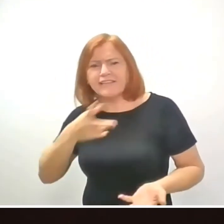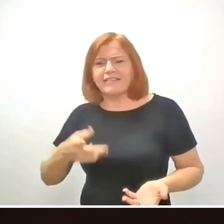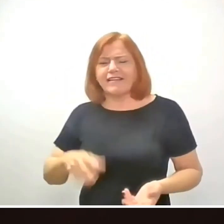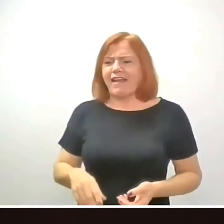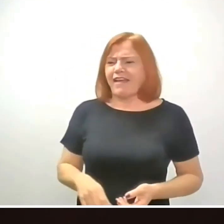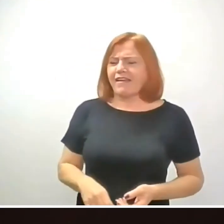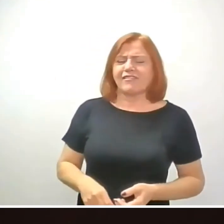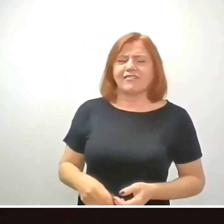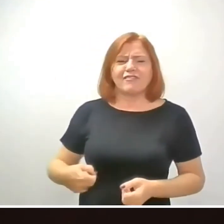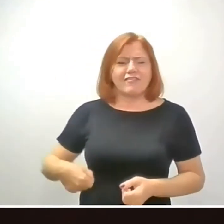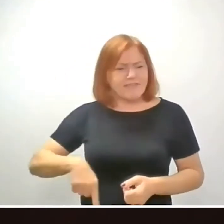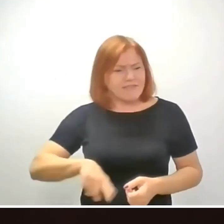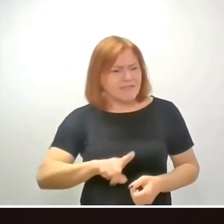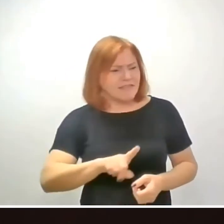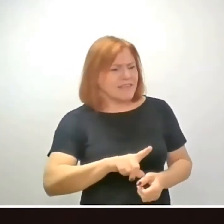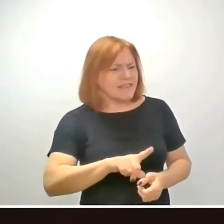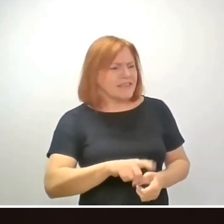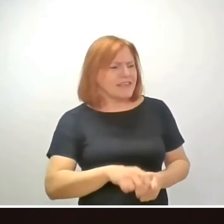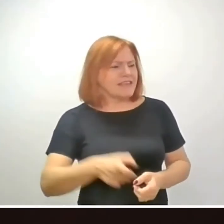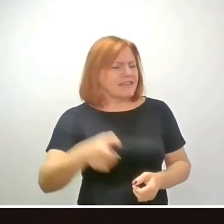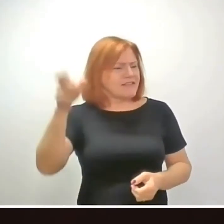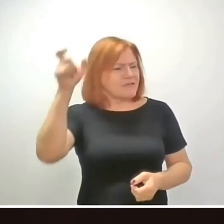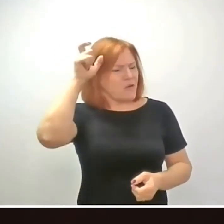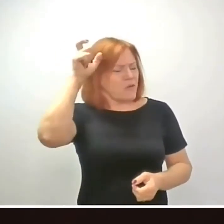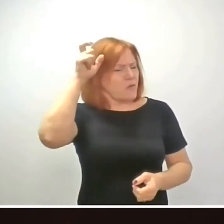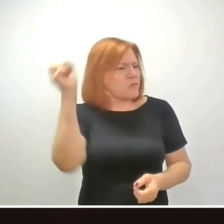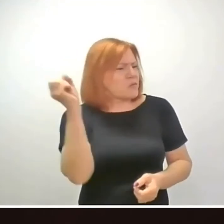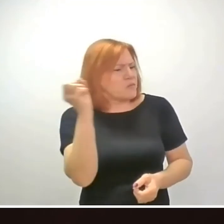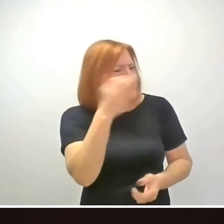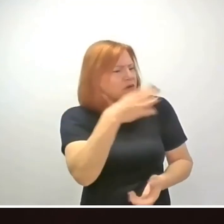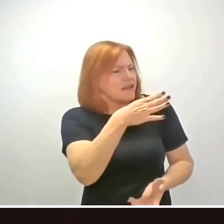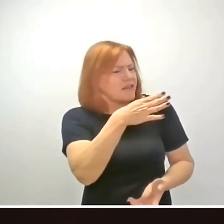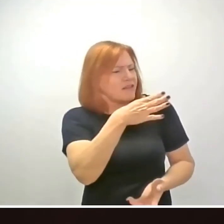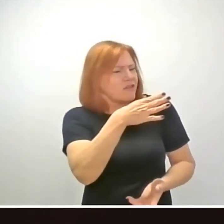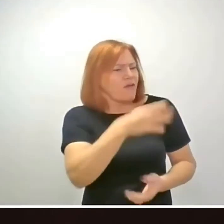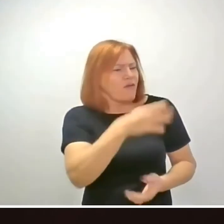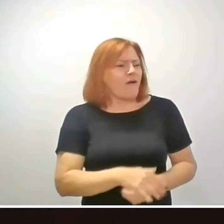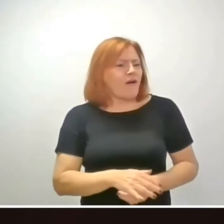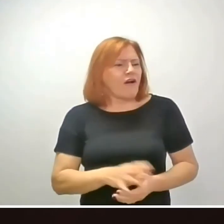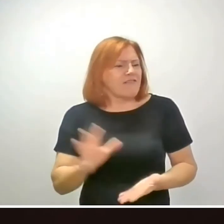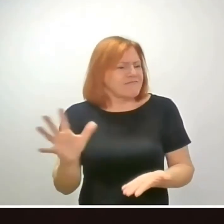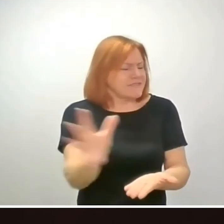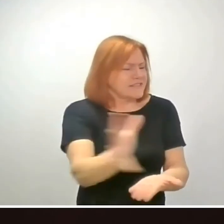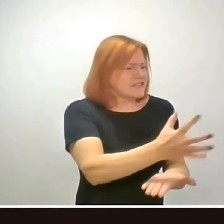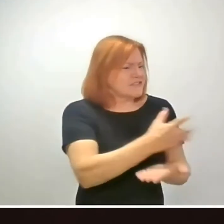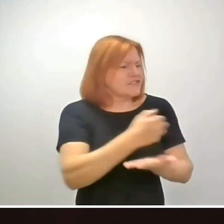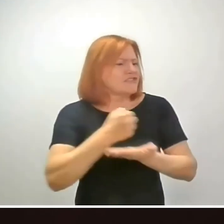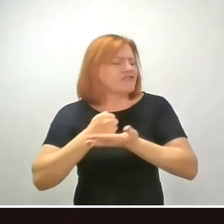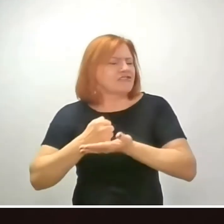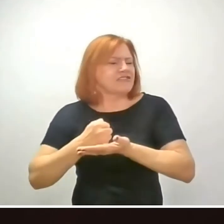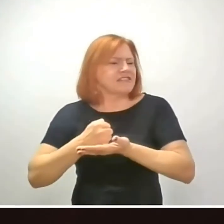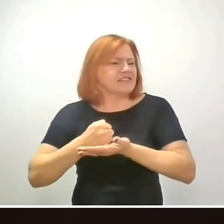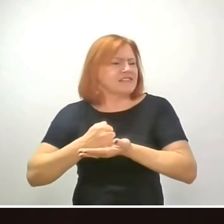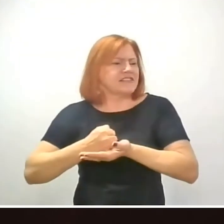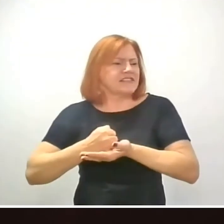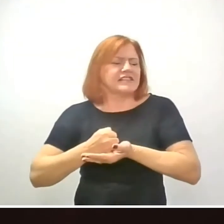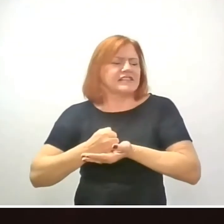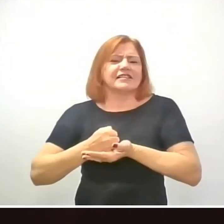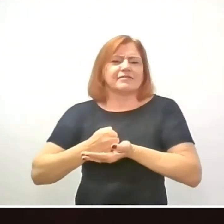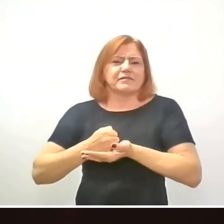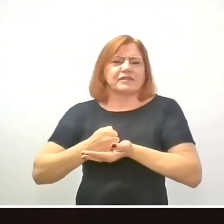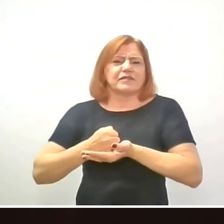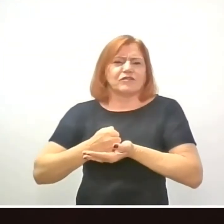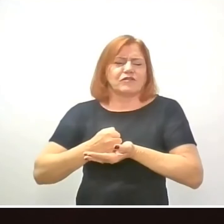acostumarem nessa nova cultura de tirar as pessoas das ruas, trazer para o reino de